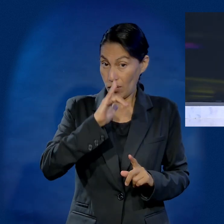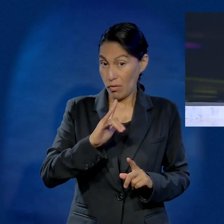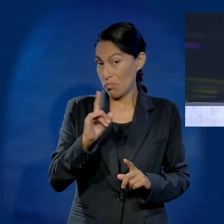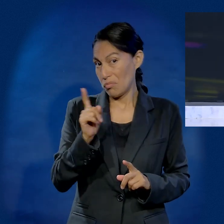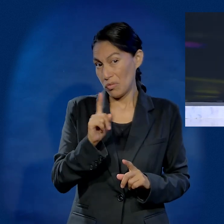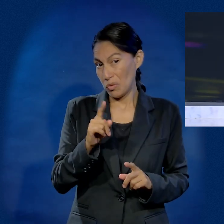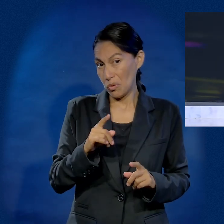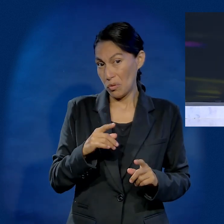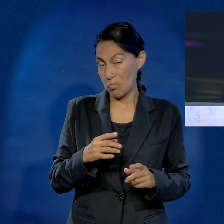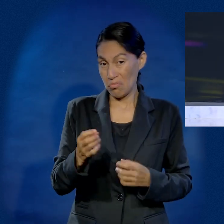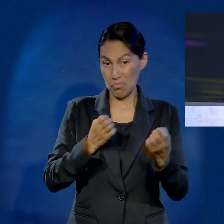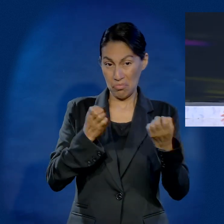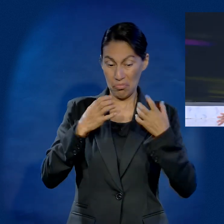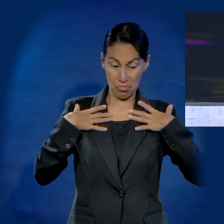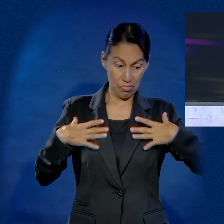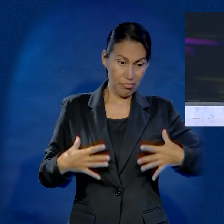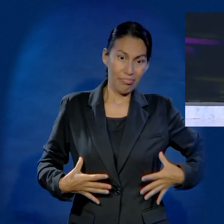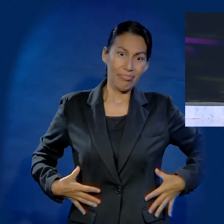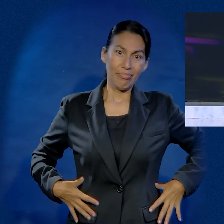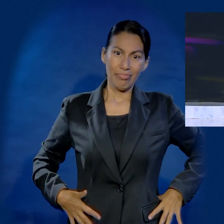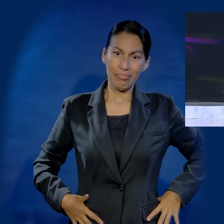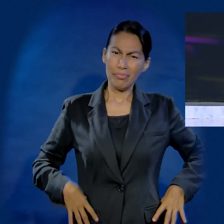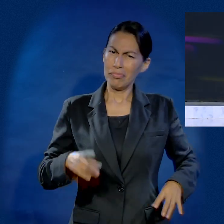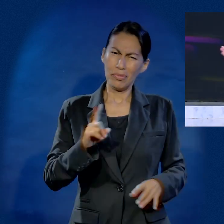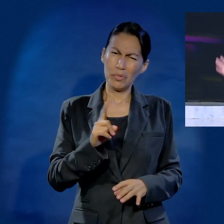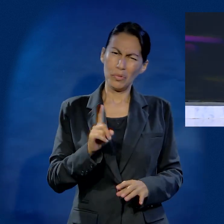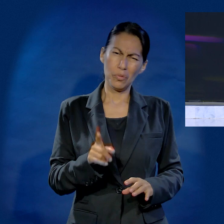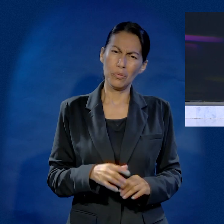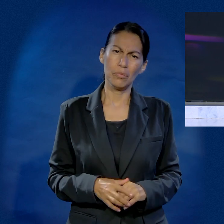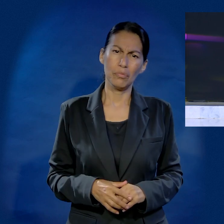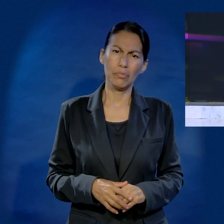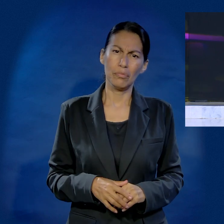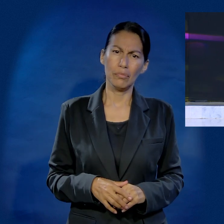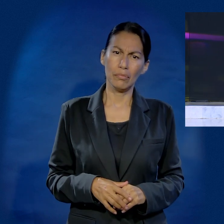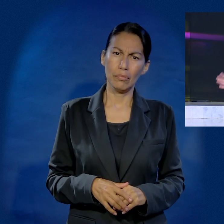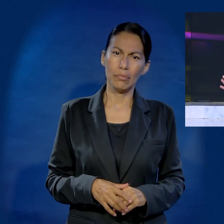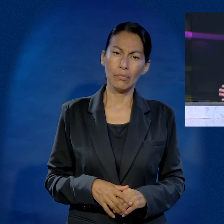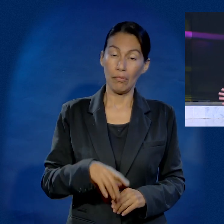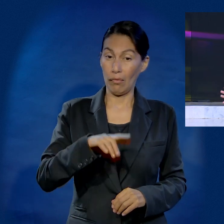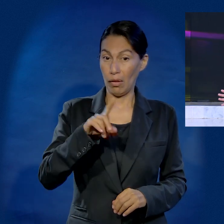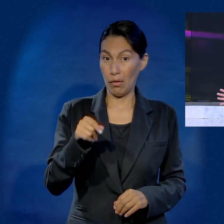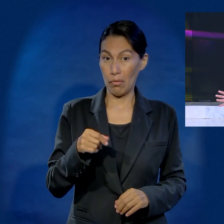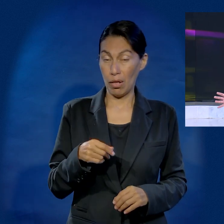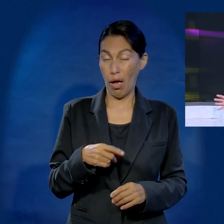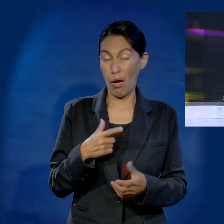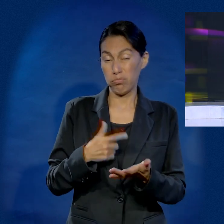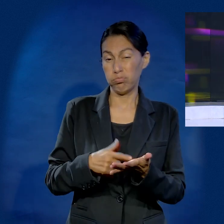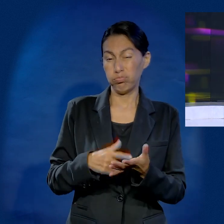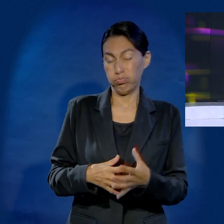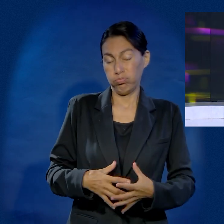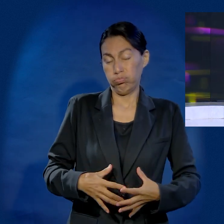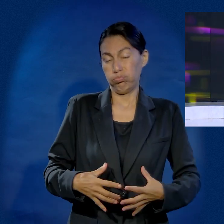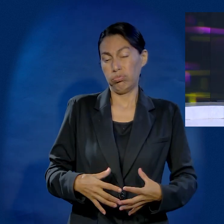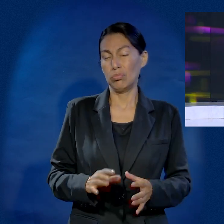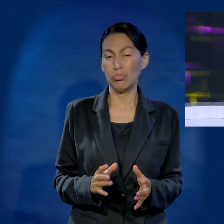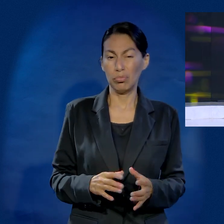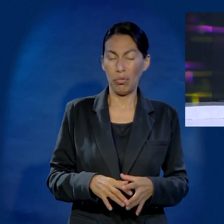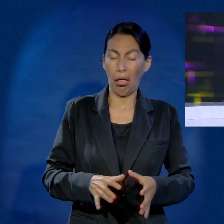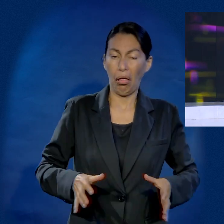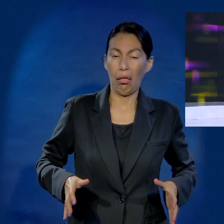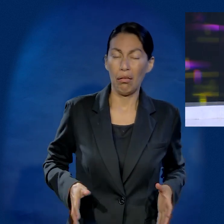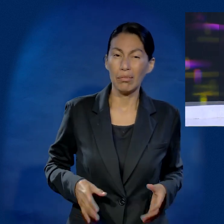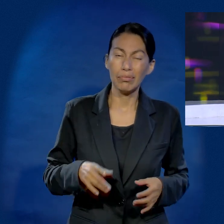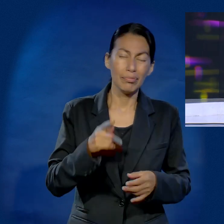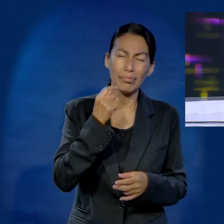guapo, ni tiene estómago de lavadero. No le hace. Mañana todo está en estómago de lavadora. No le importa. Pero te va a